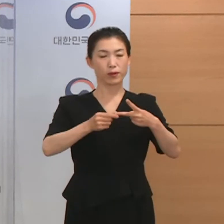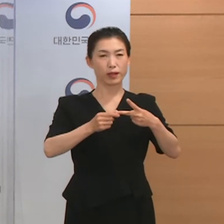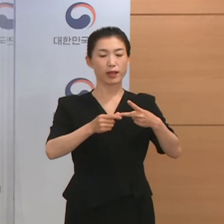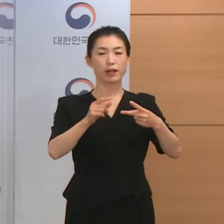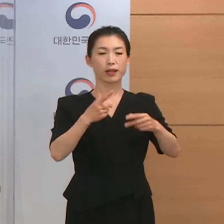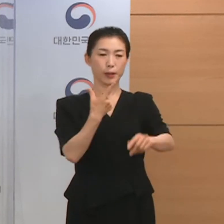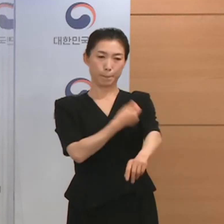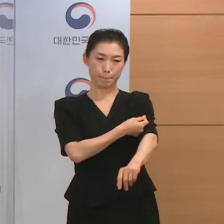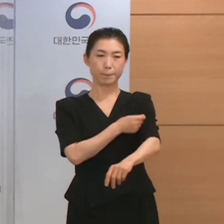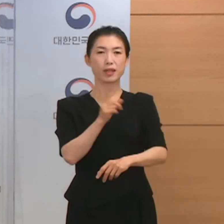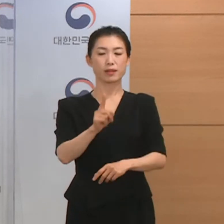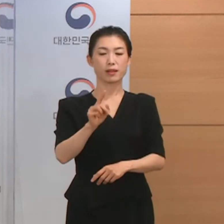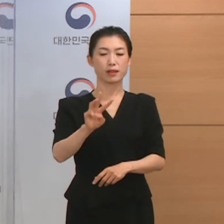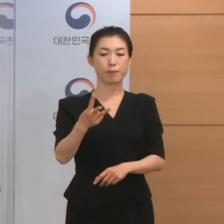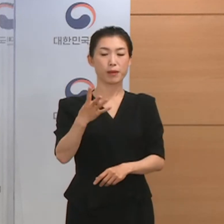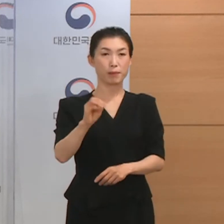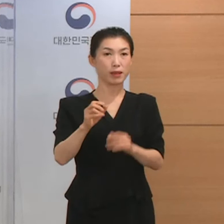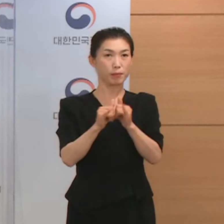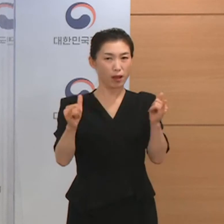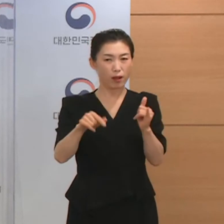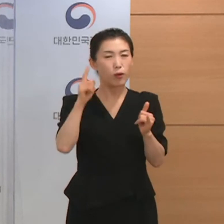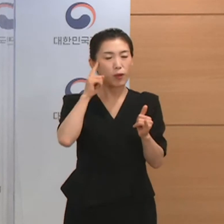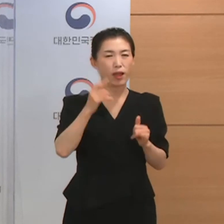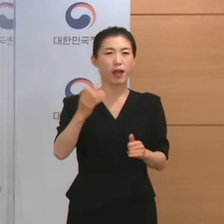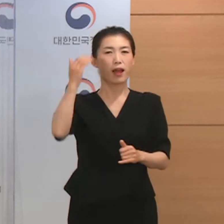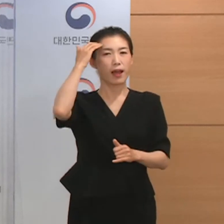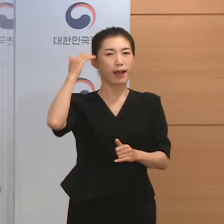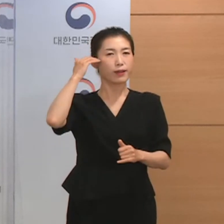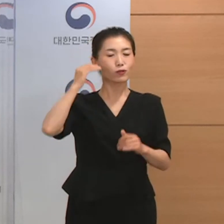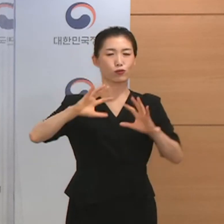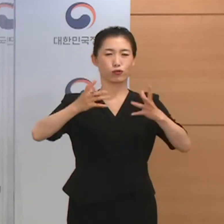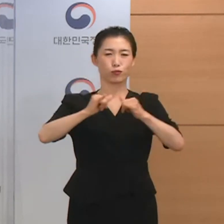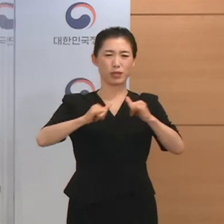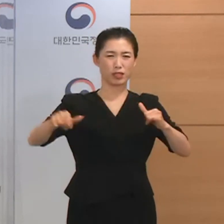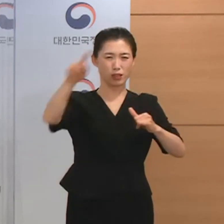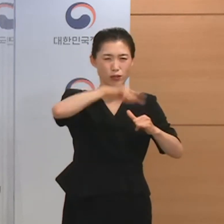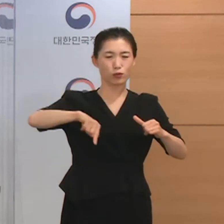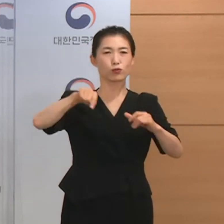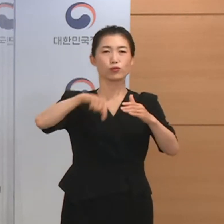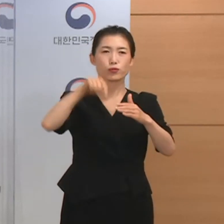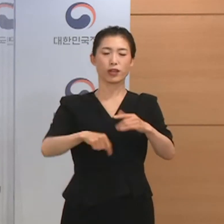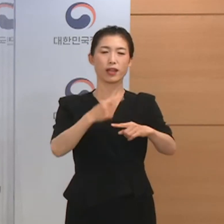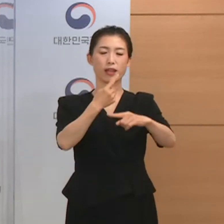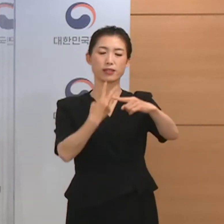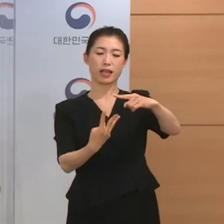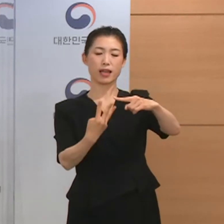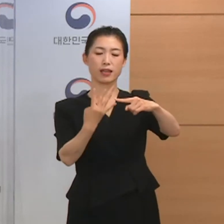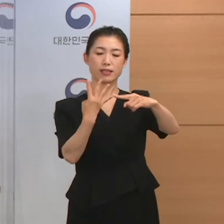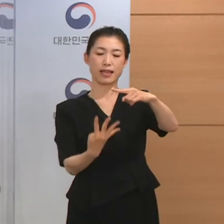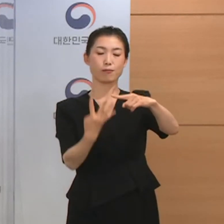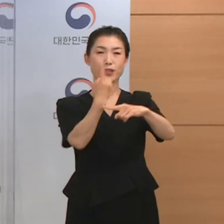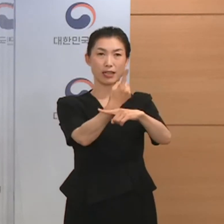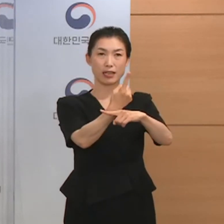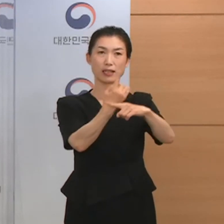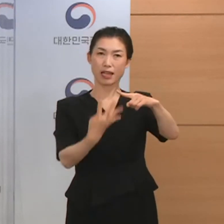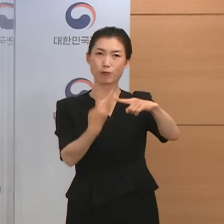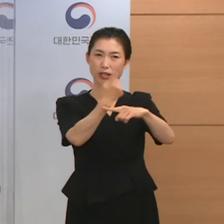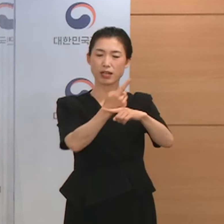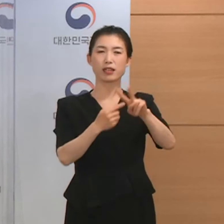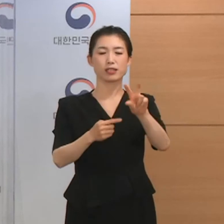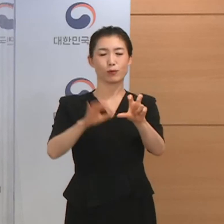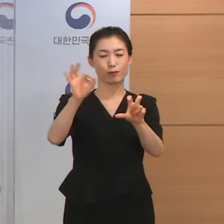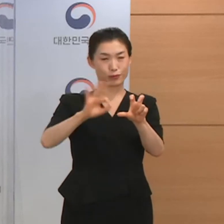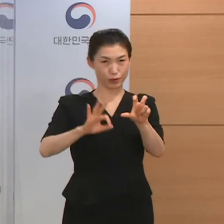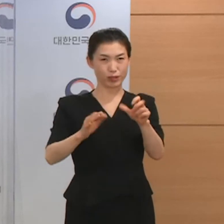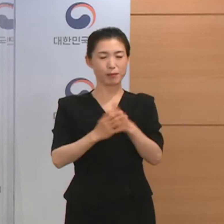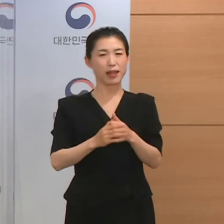1,300만 명이라고 하는 이 모수가 우리나라 전체 인구의 4분의 1에 해당하는 모수로서 이 정도 인구의 예방접종이